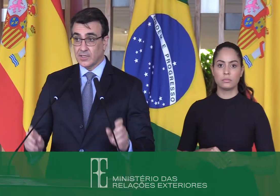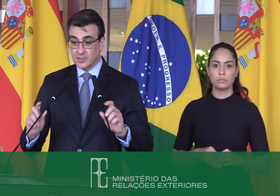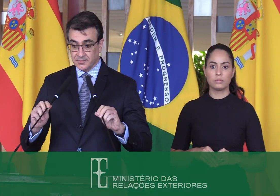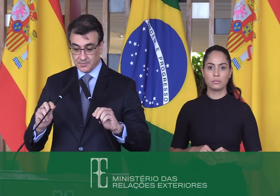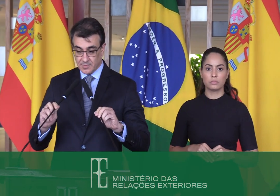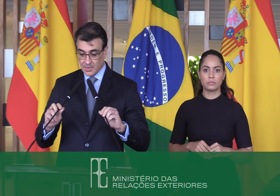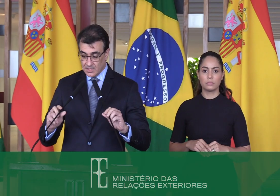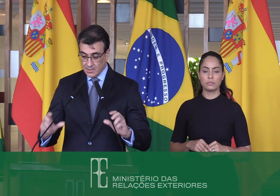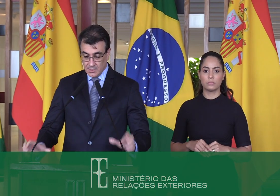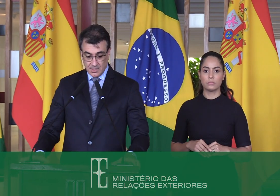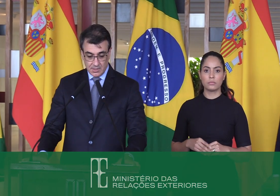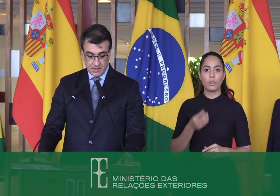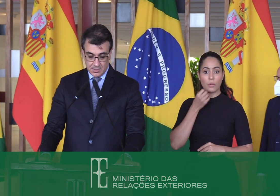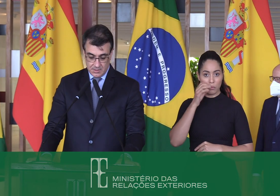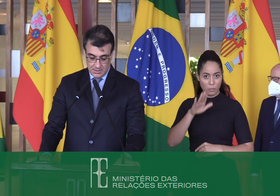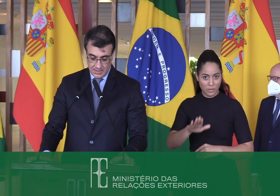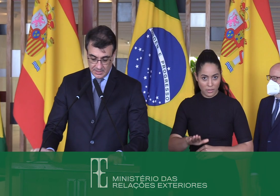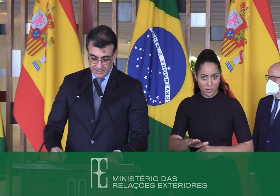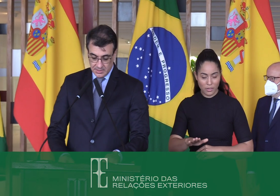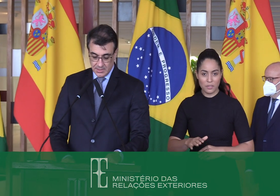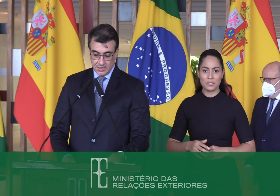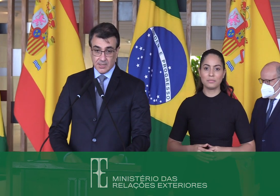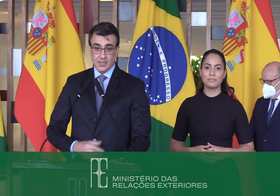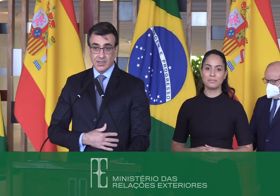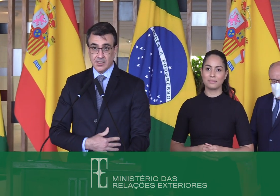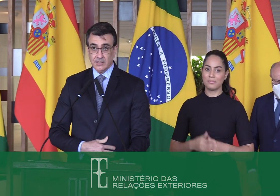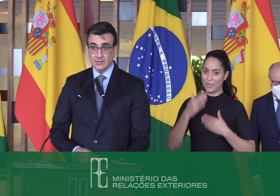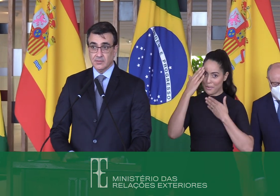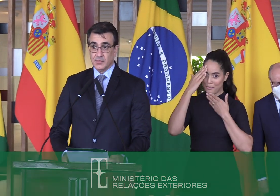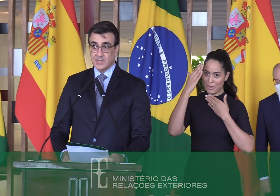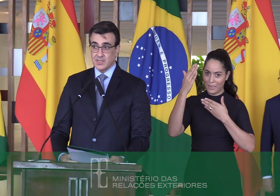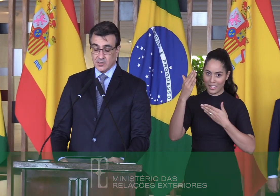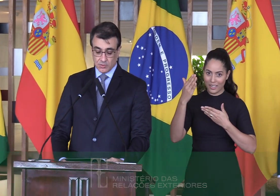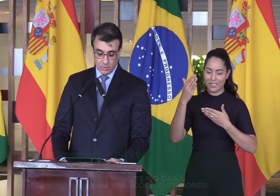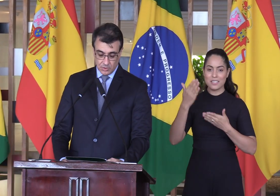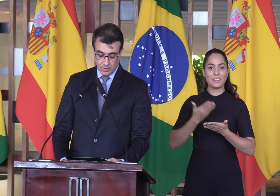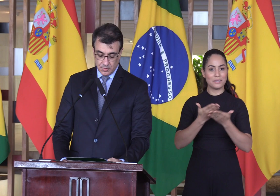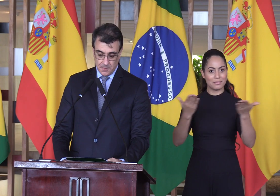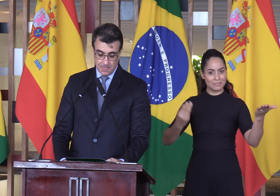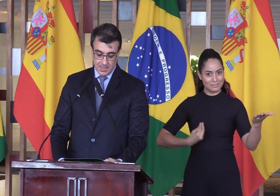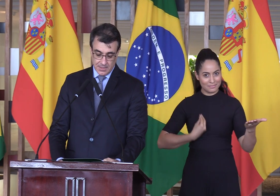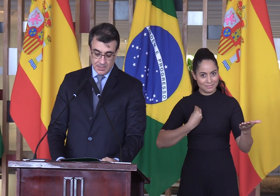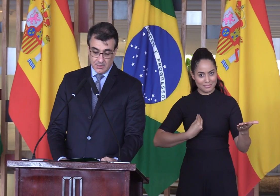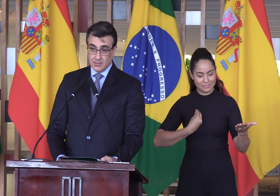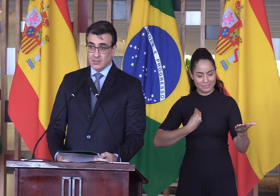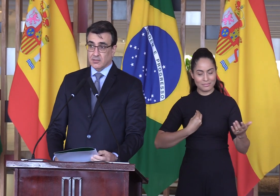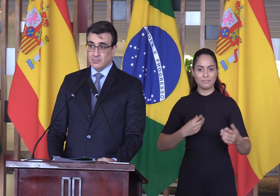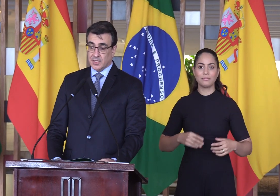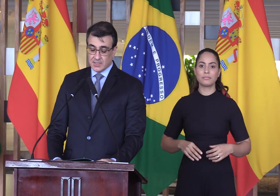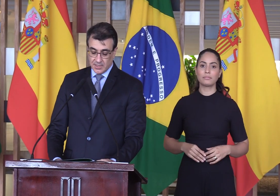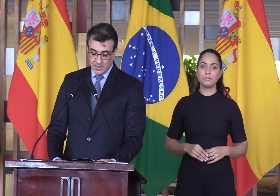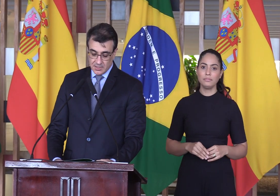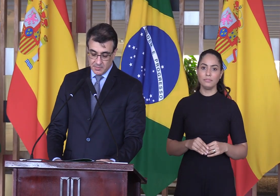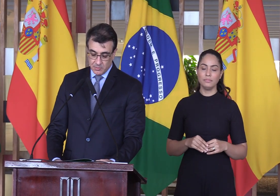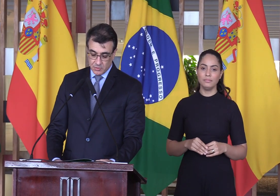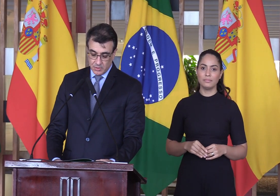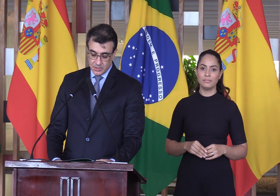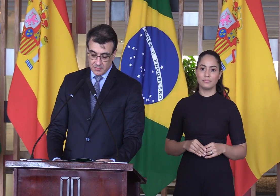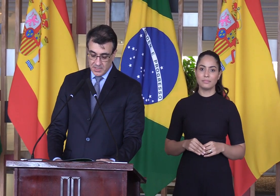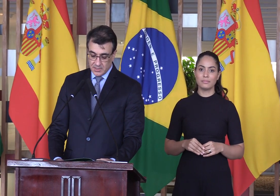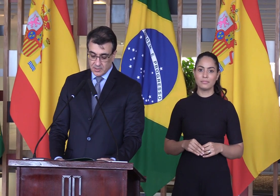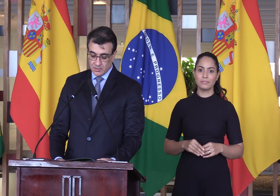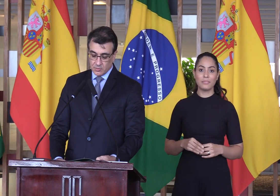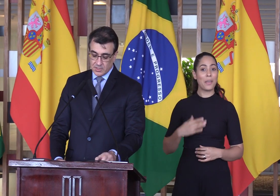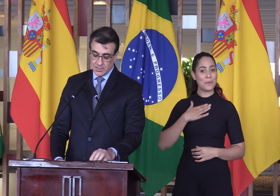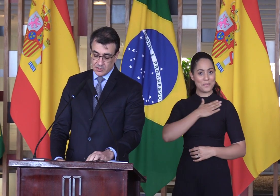Boa tarde. Queria agradecer aqui a presença de todos. Para dizer que recebemos